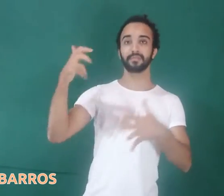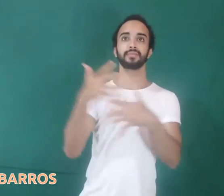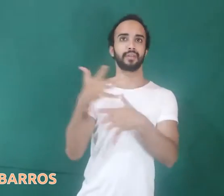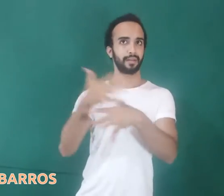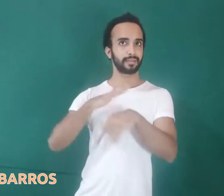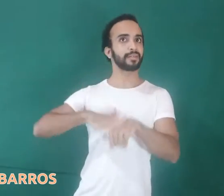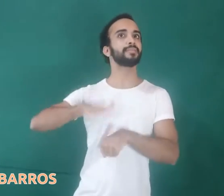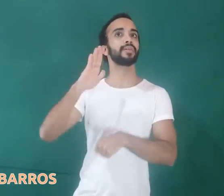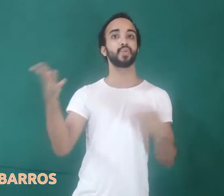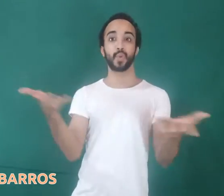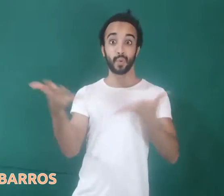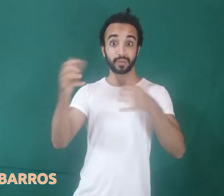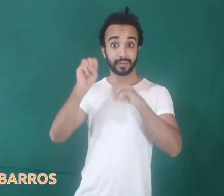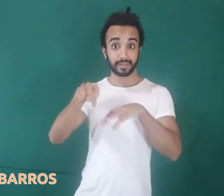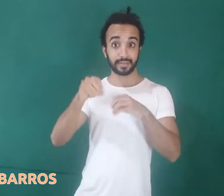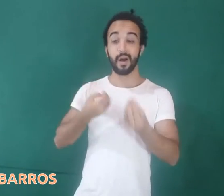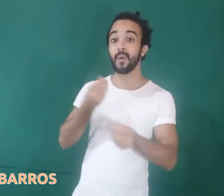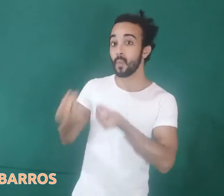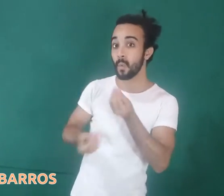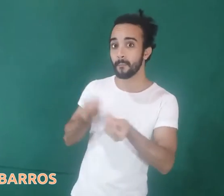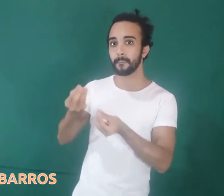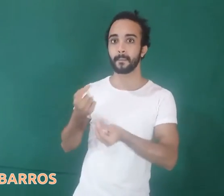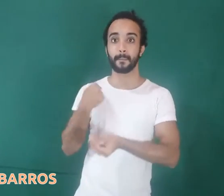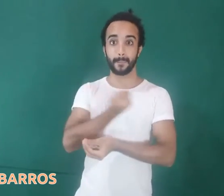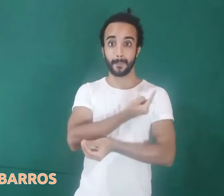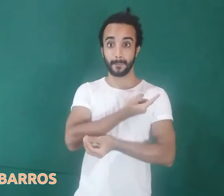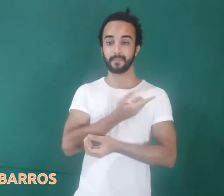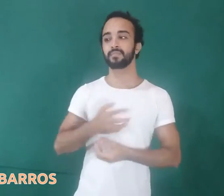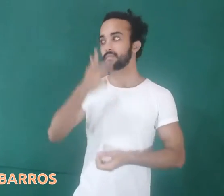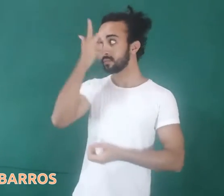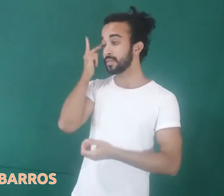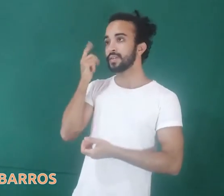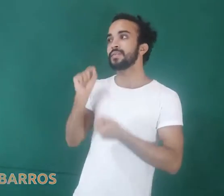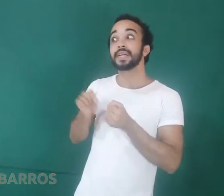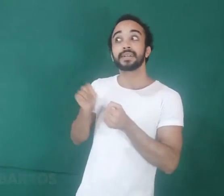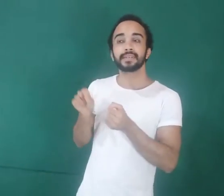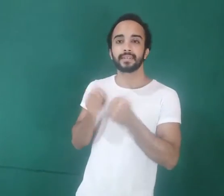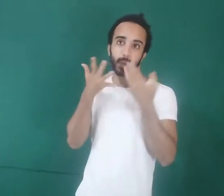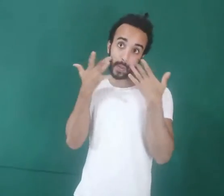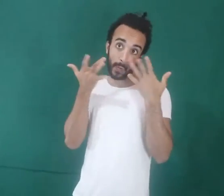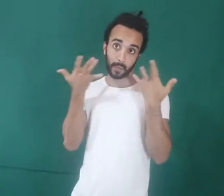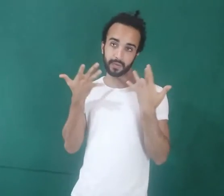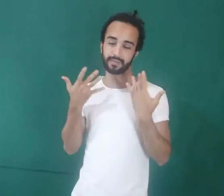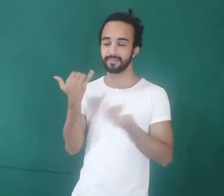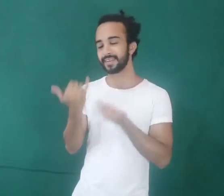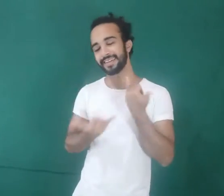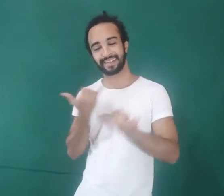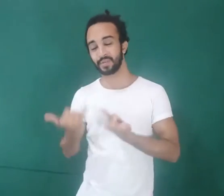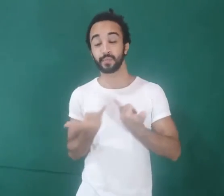da cidade e hoje vai ensinar o caminho das pedras para nós, meros e analógicos fazedores de teatro. Brincadeiras à